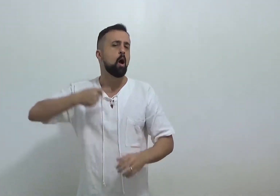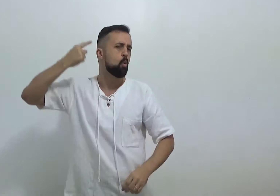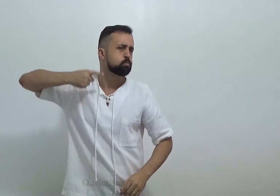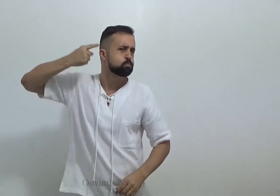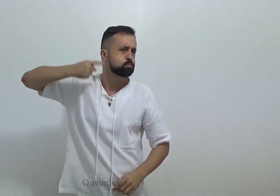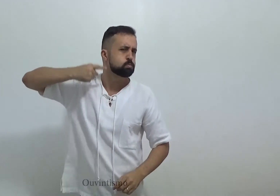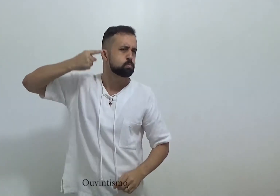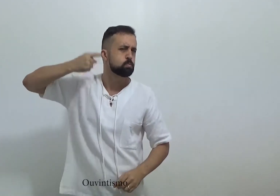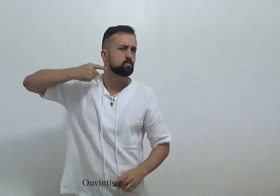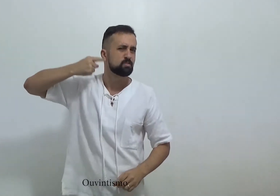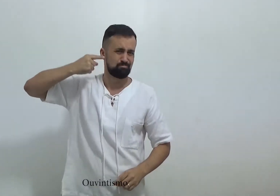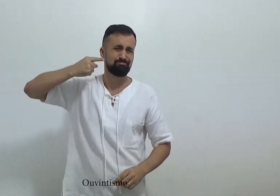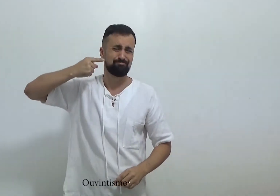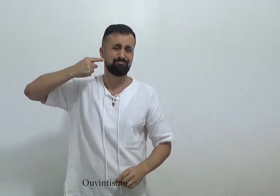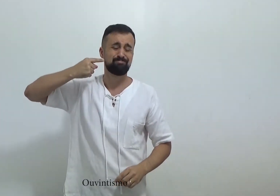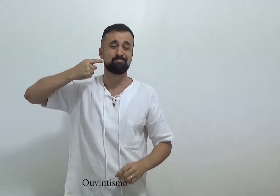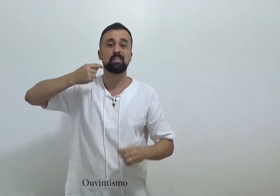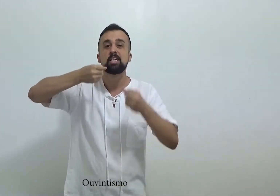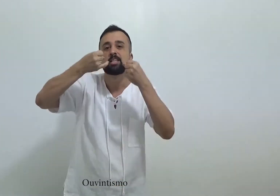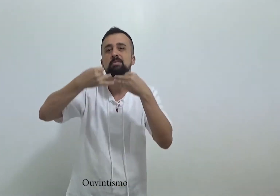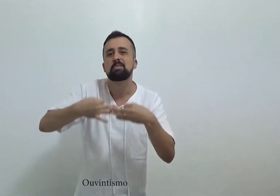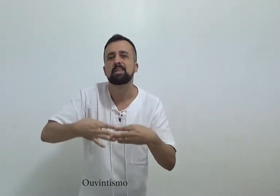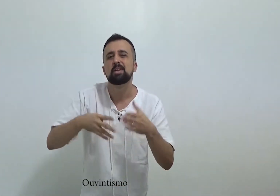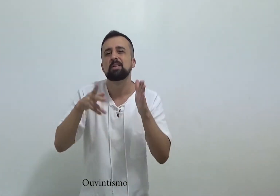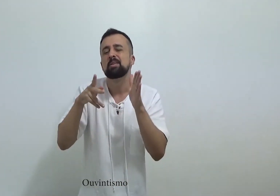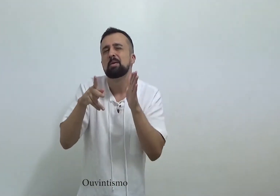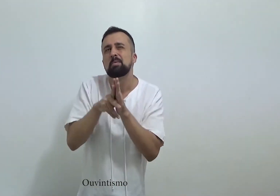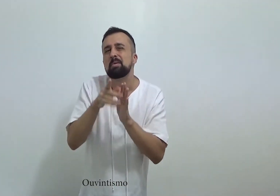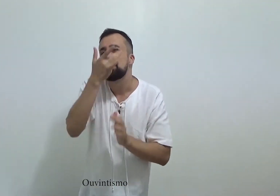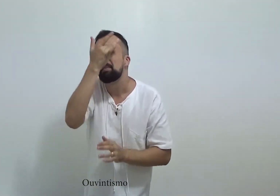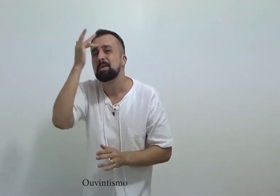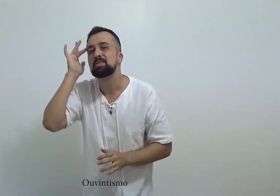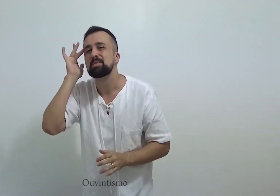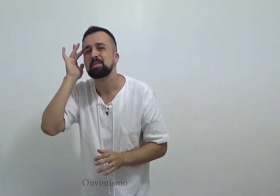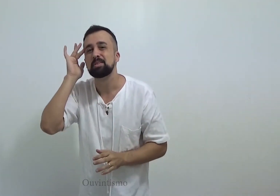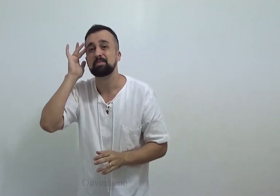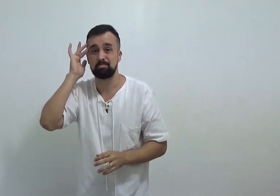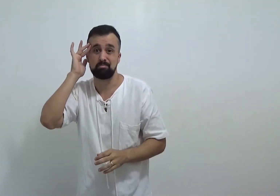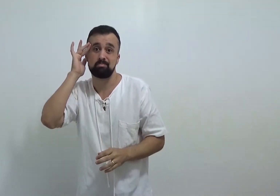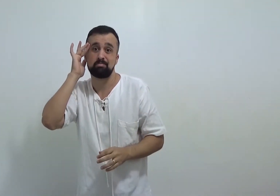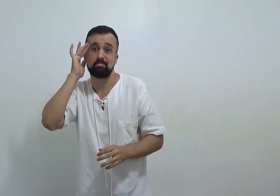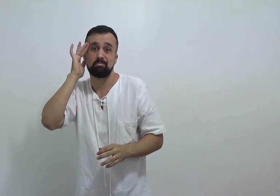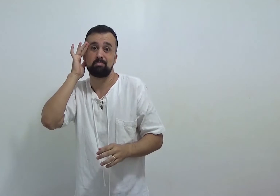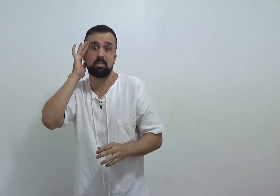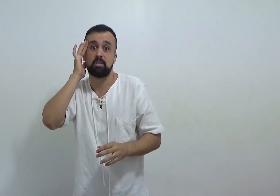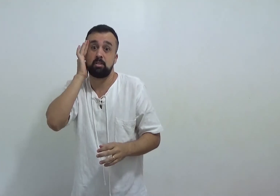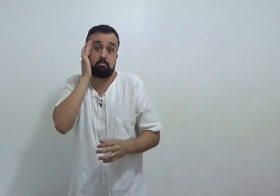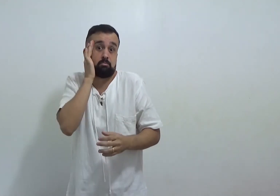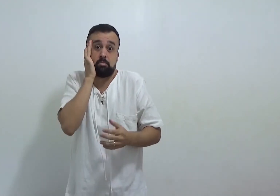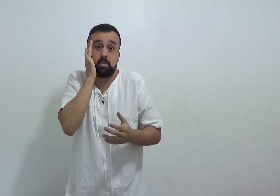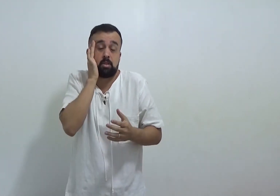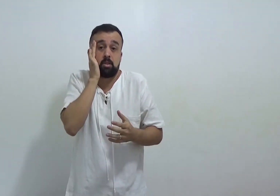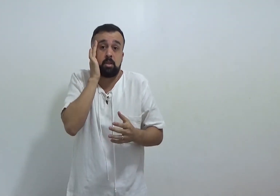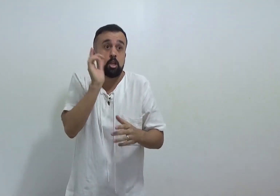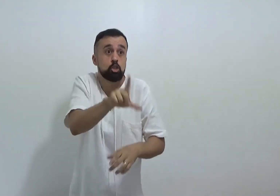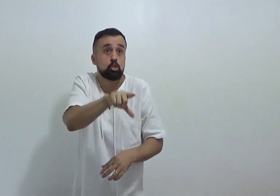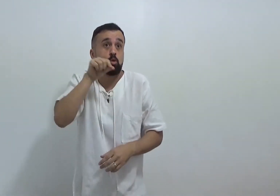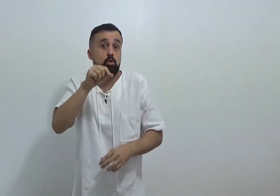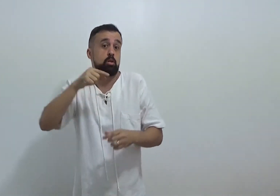Podemos comparar ao ouvintismo, explicado por uma pessoa ouvinte da época.